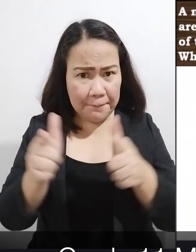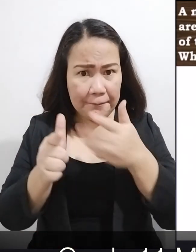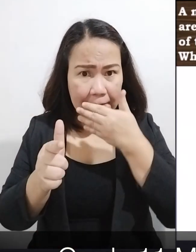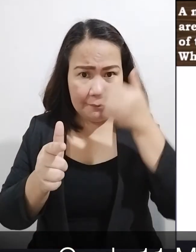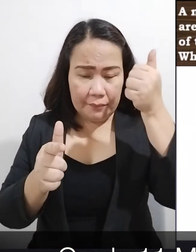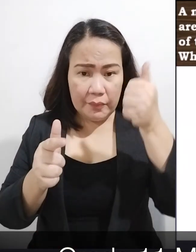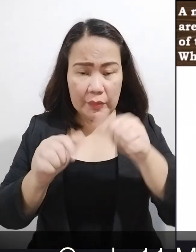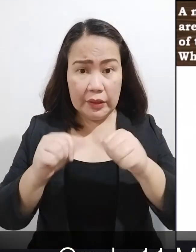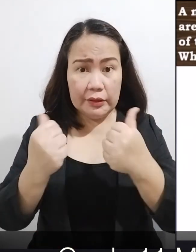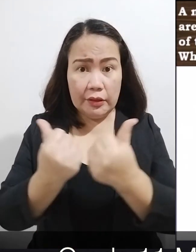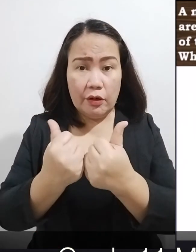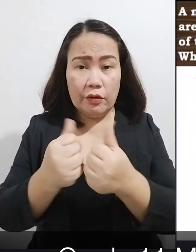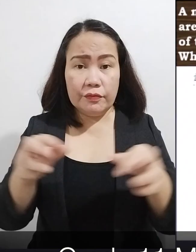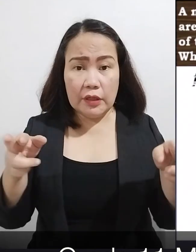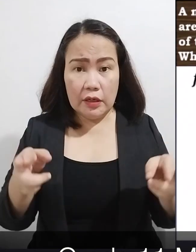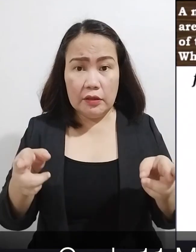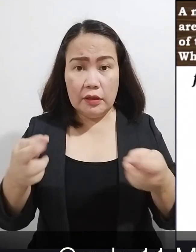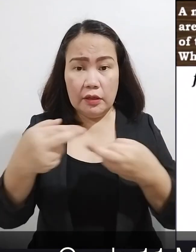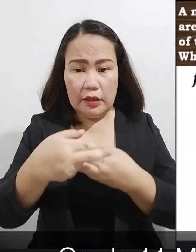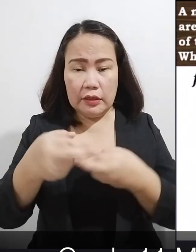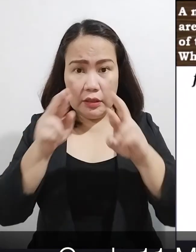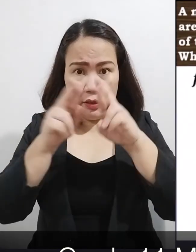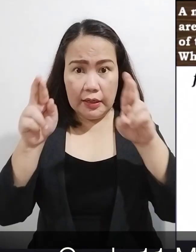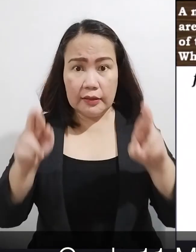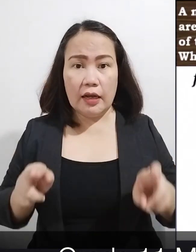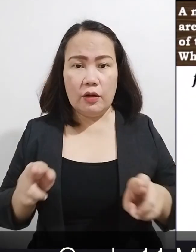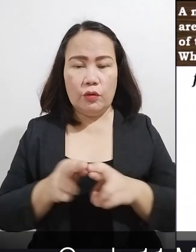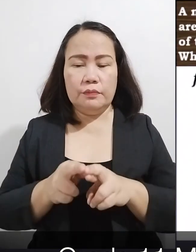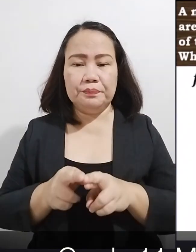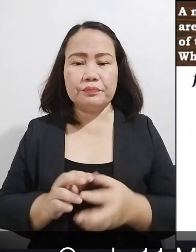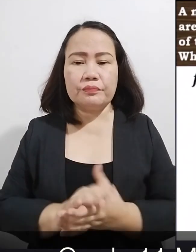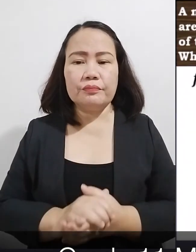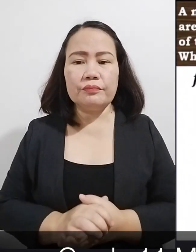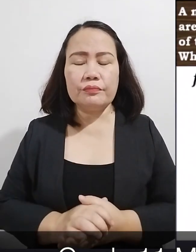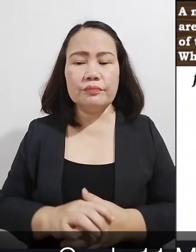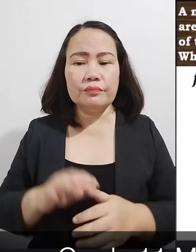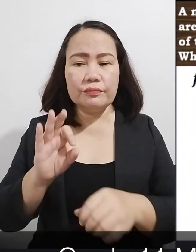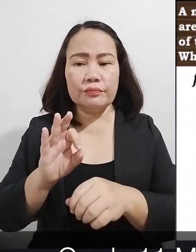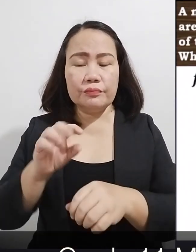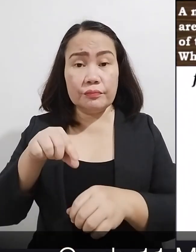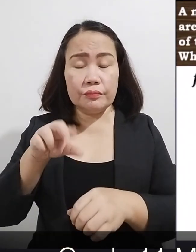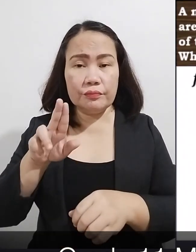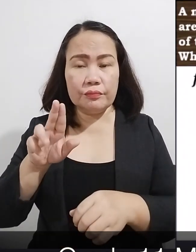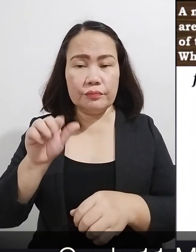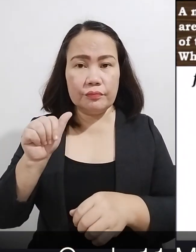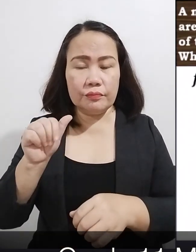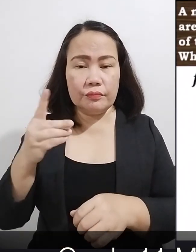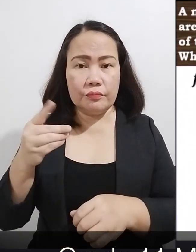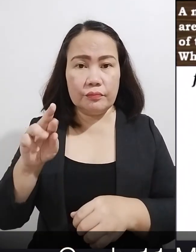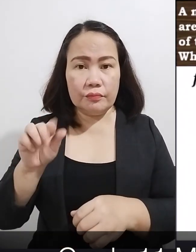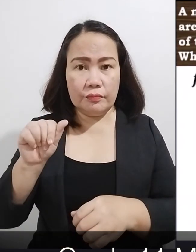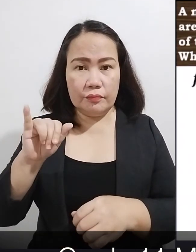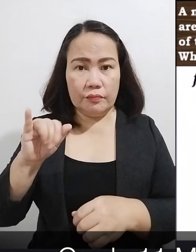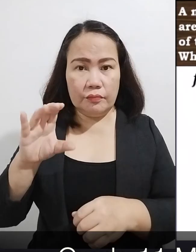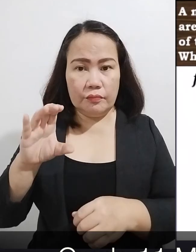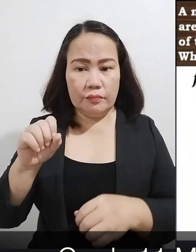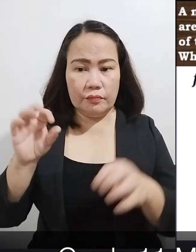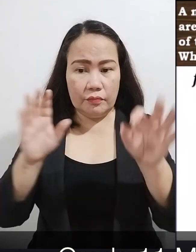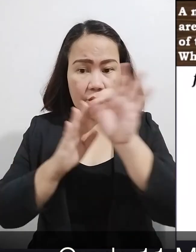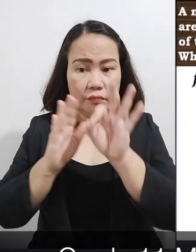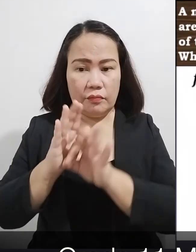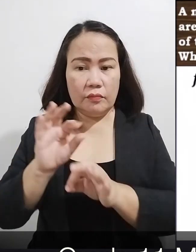ng rectangle. Sa quadratic function na f of x equals ax squared plus bx plus